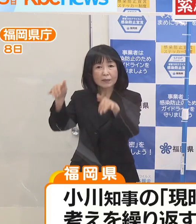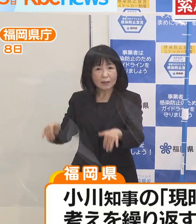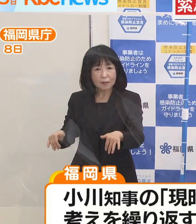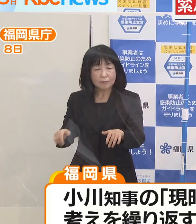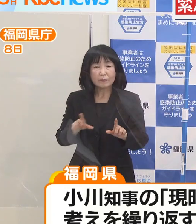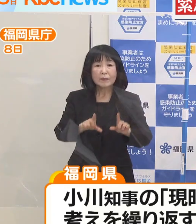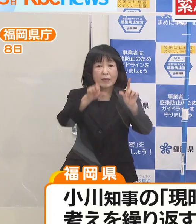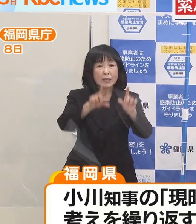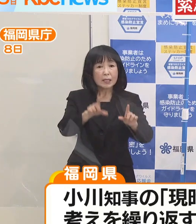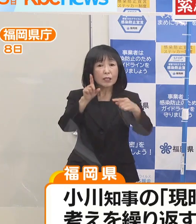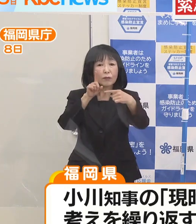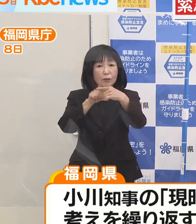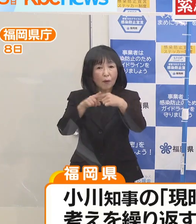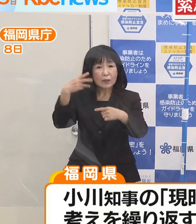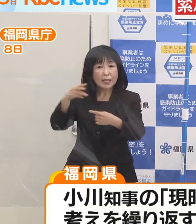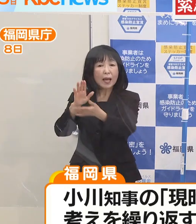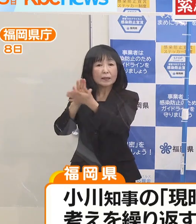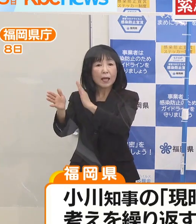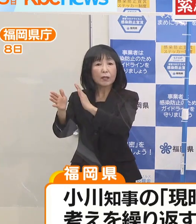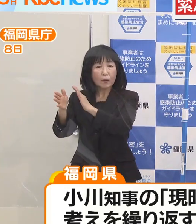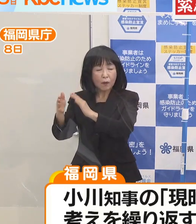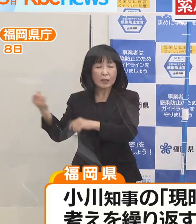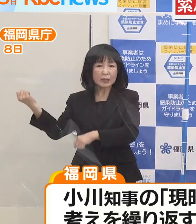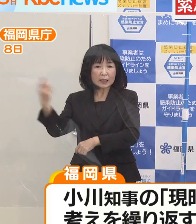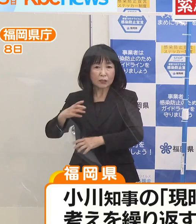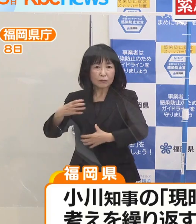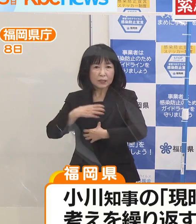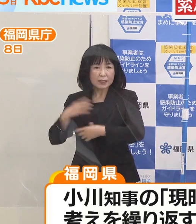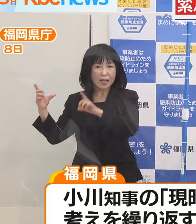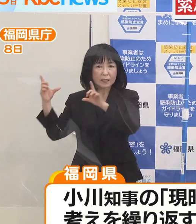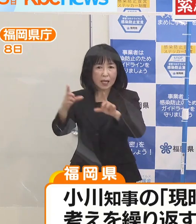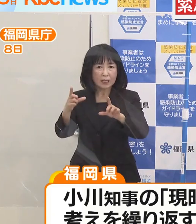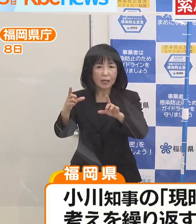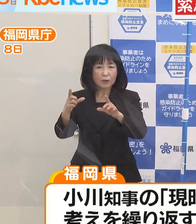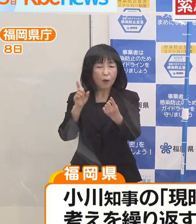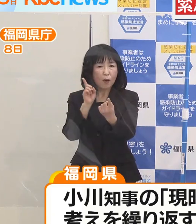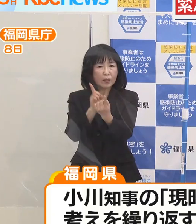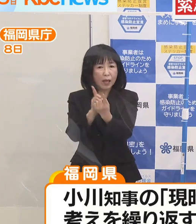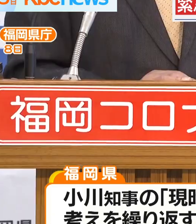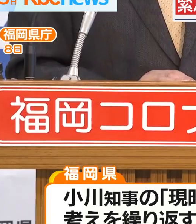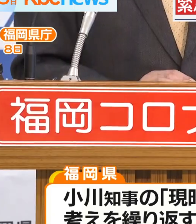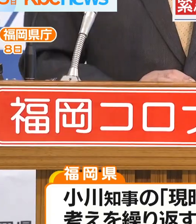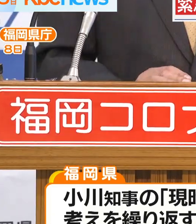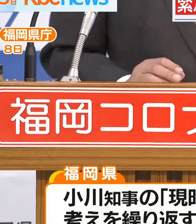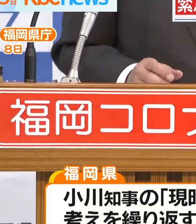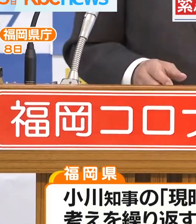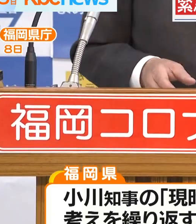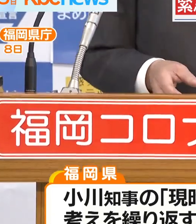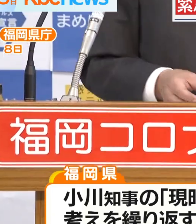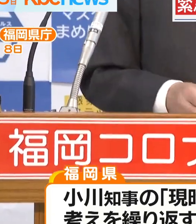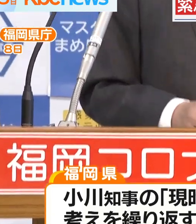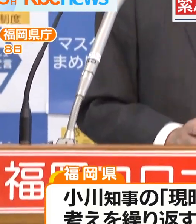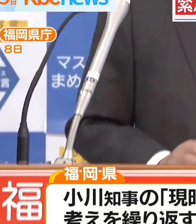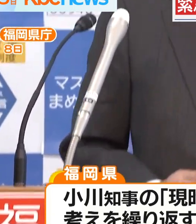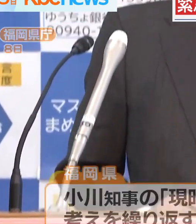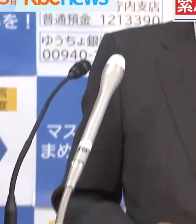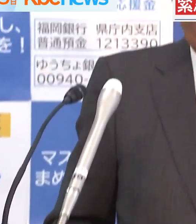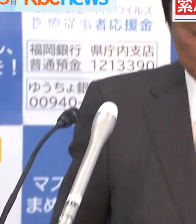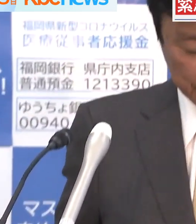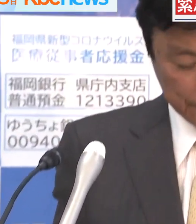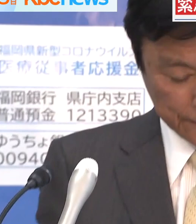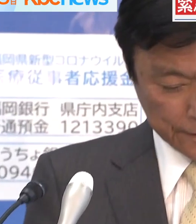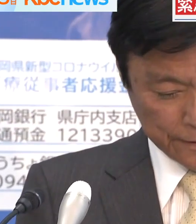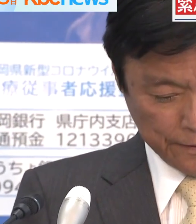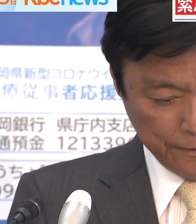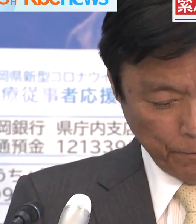時点では対象地域とするよう求めないとする考えを繰り返していましたます一方で県の資料によります